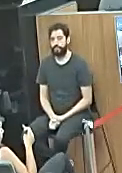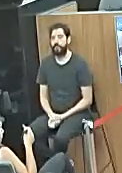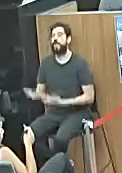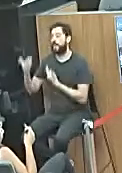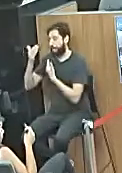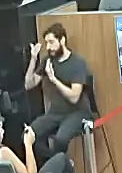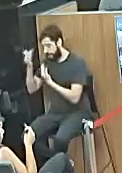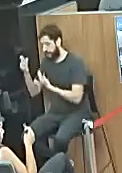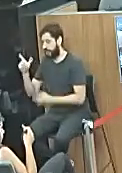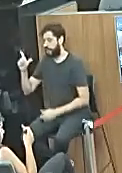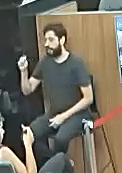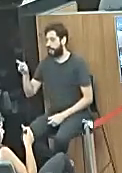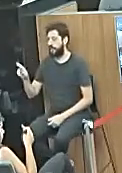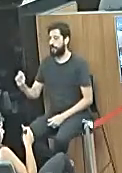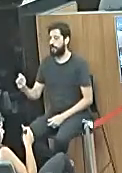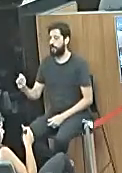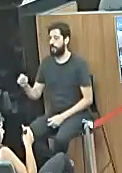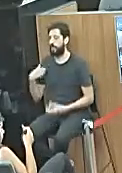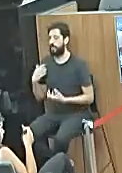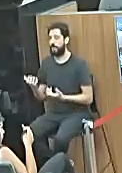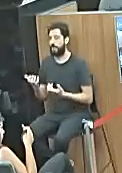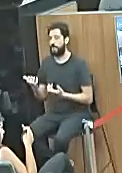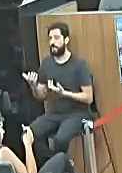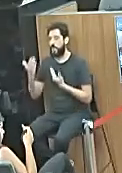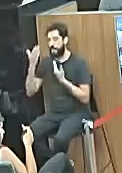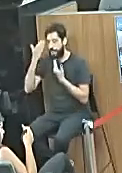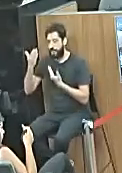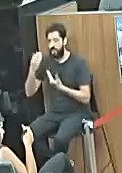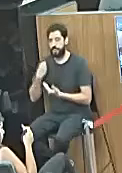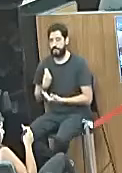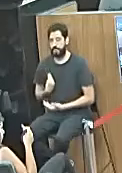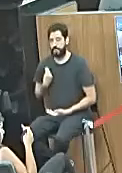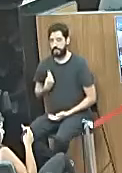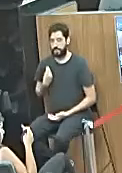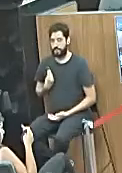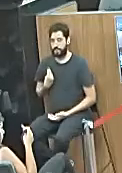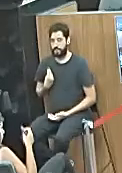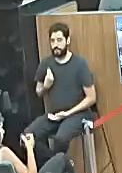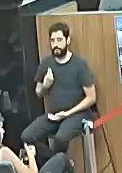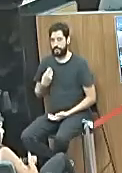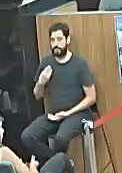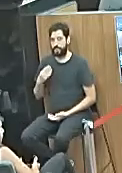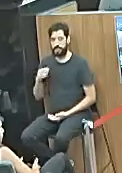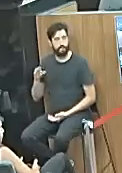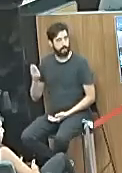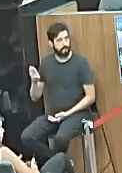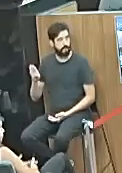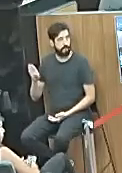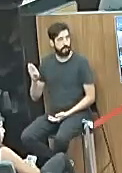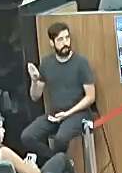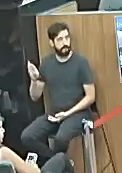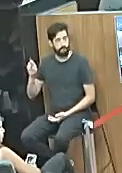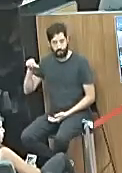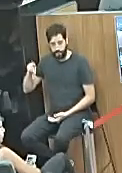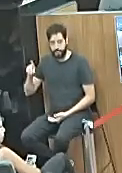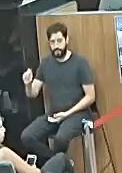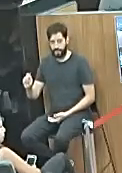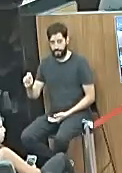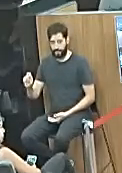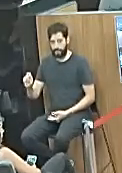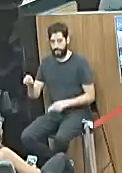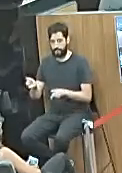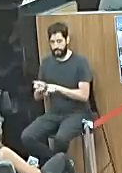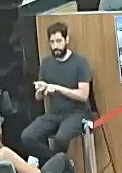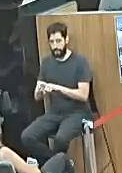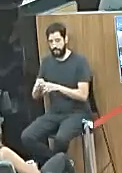deputada laura quero agradecer a presença de prenda couto superintendente de planejamento gestão e finanças da secretaria